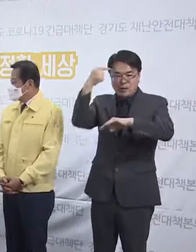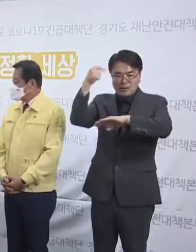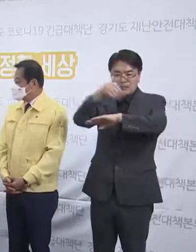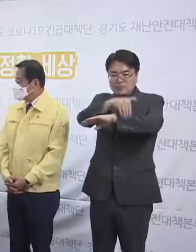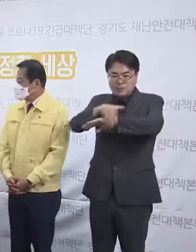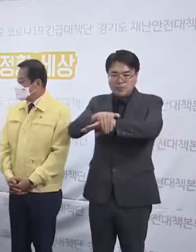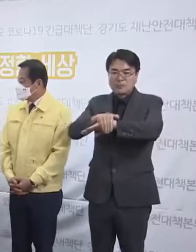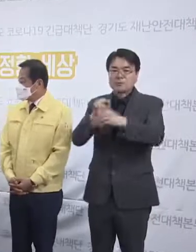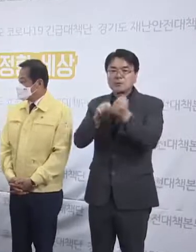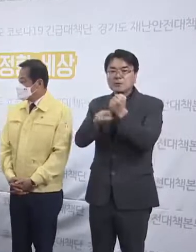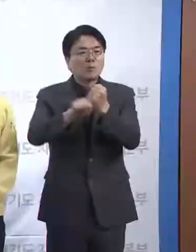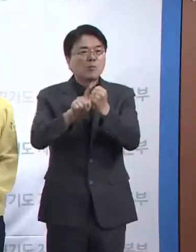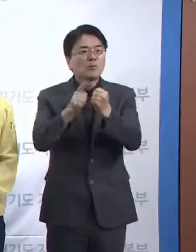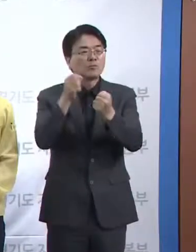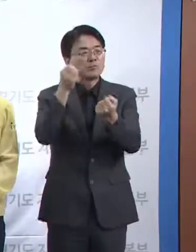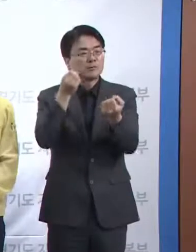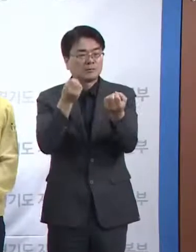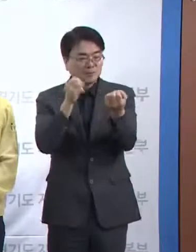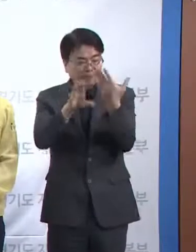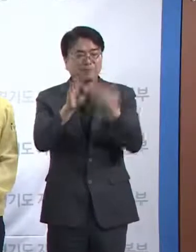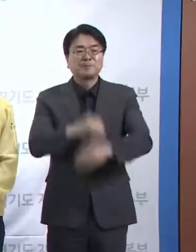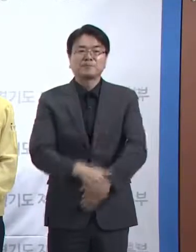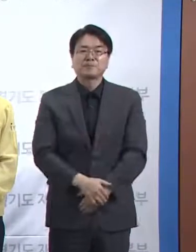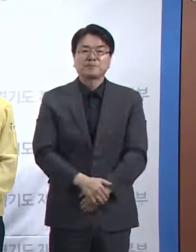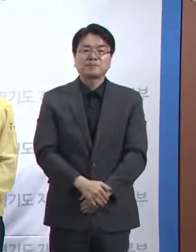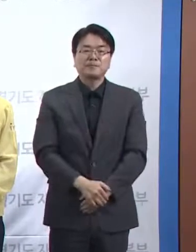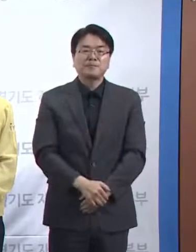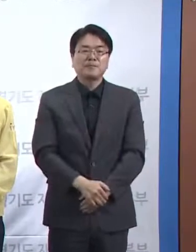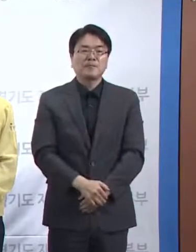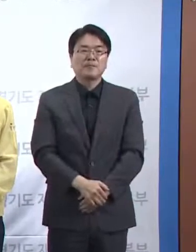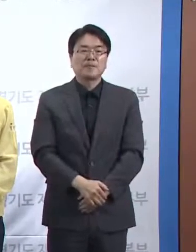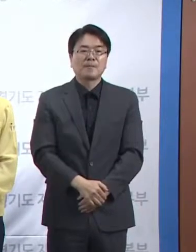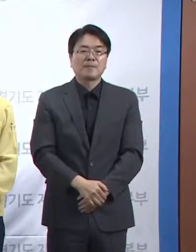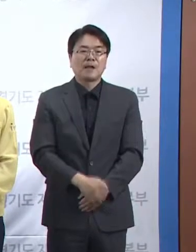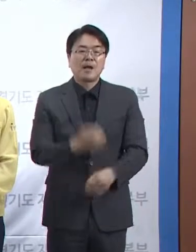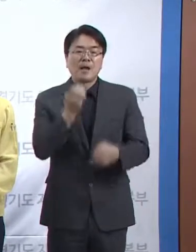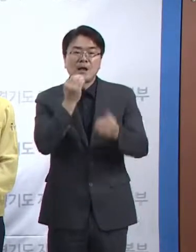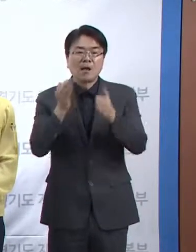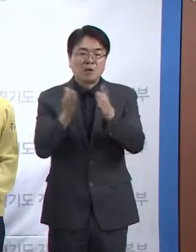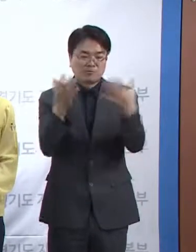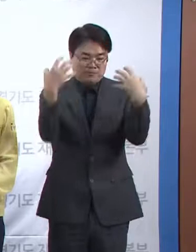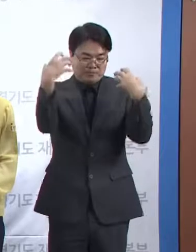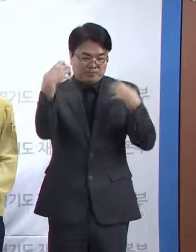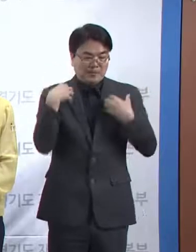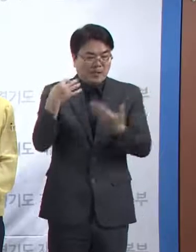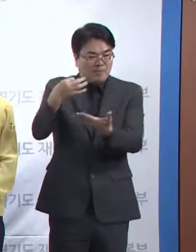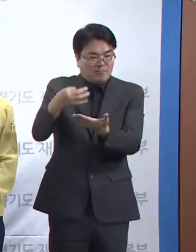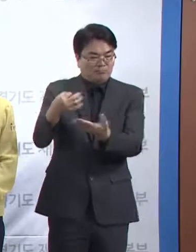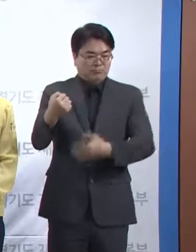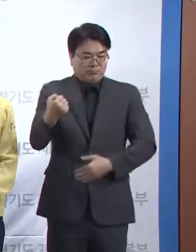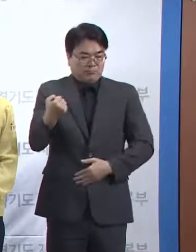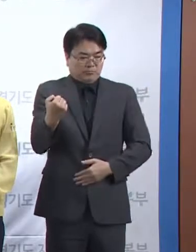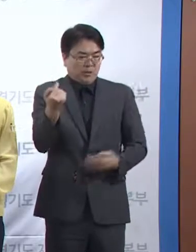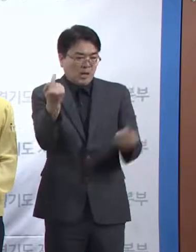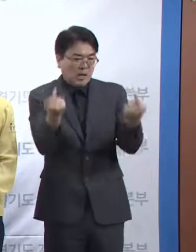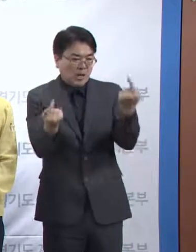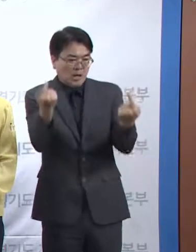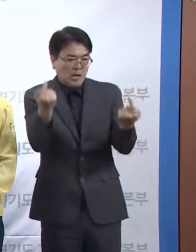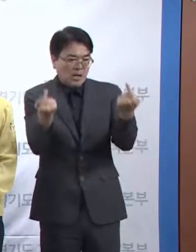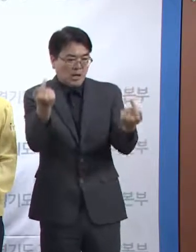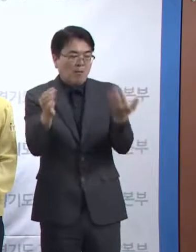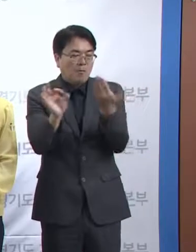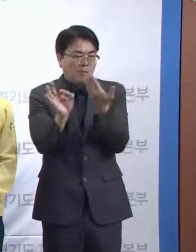어떻게 생각하시는지요? 도의 재정 여력에 비추어서 대규모로 하지 못하는